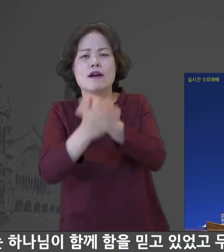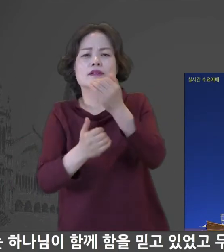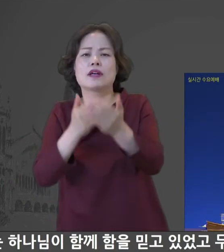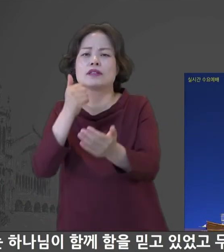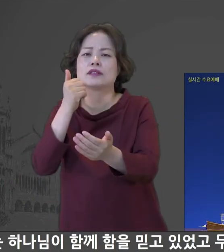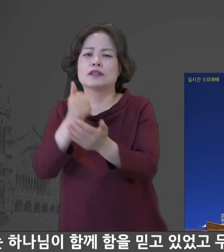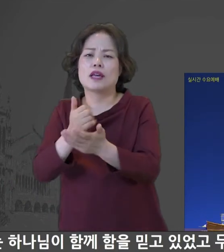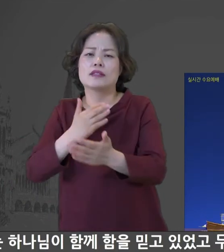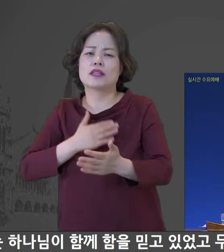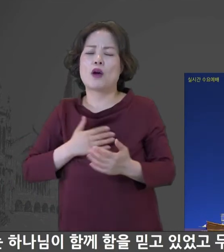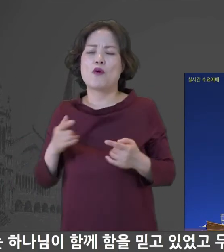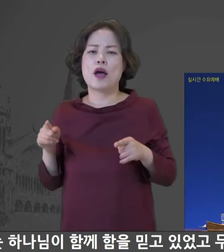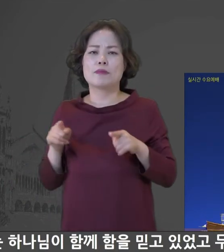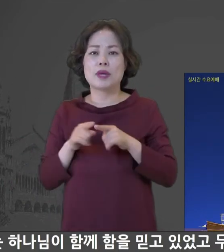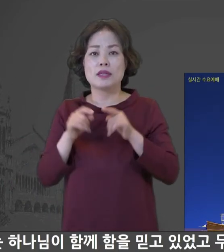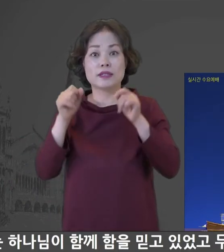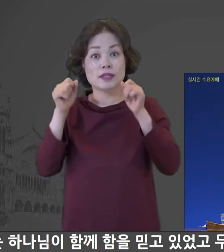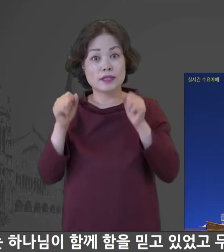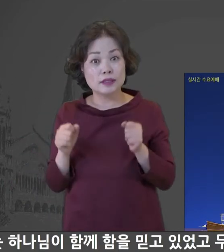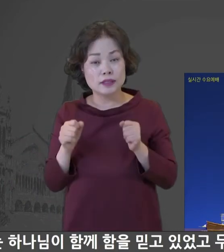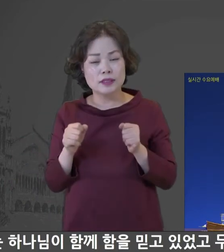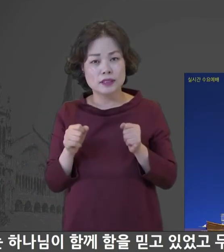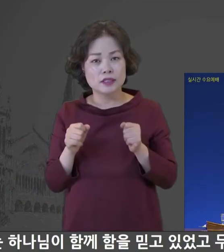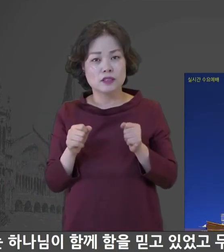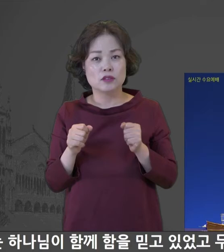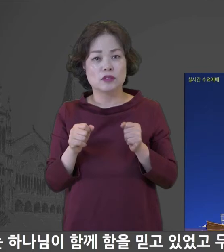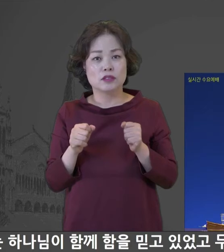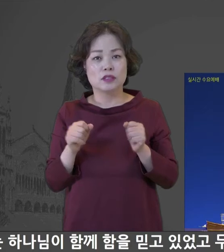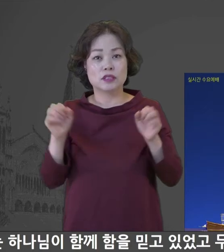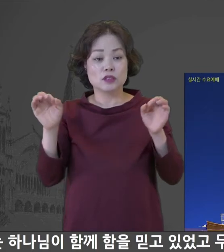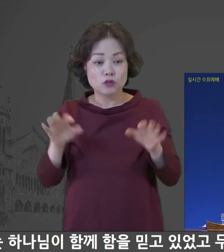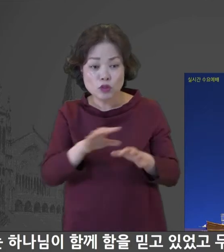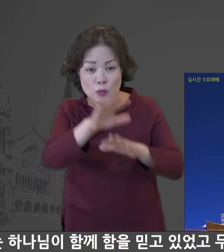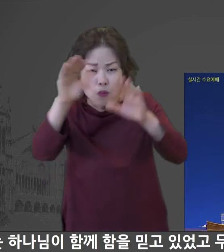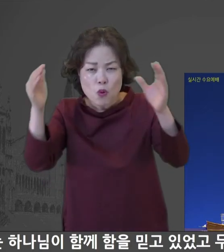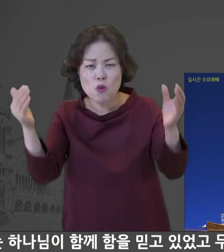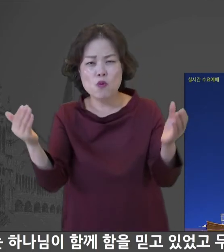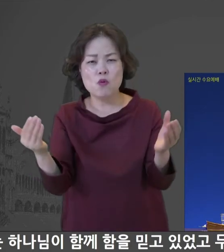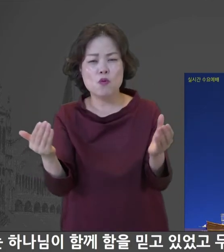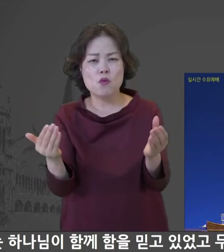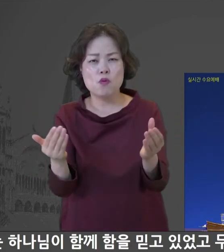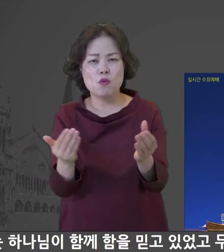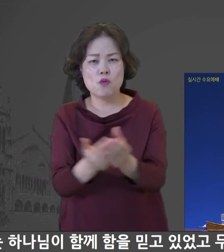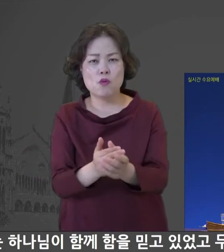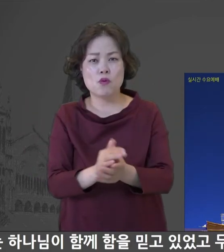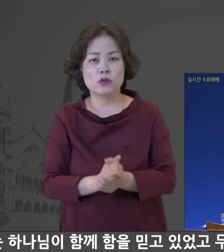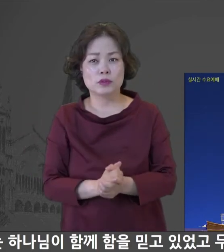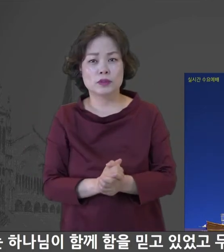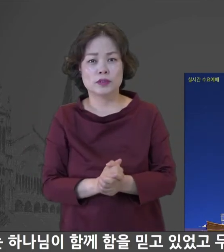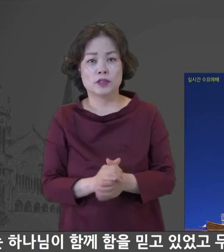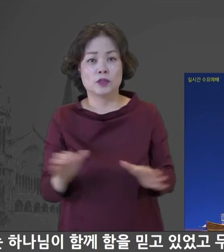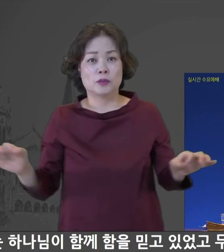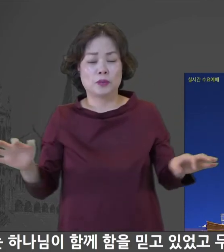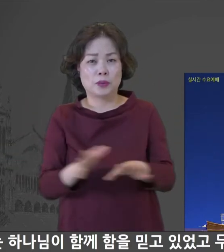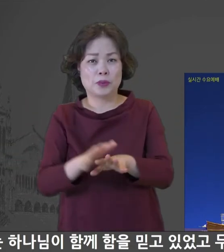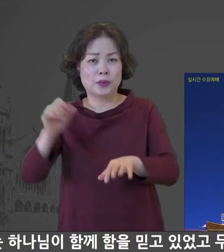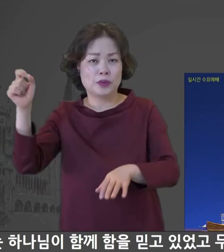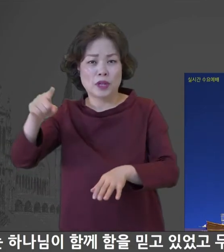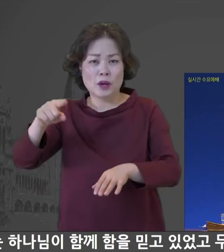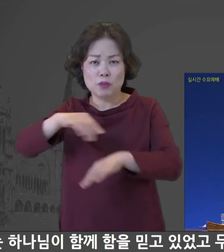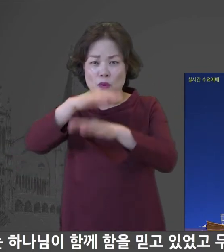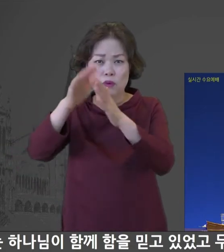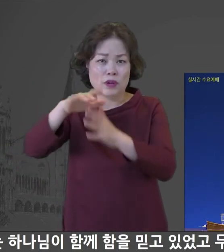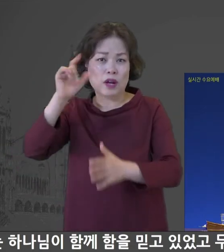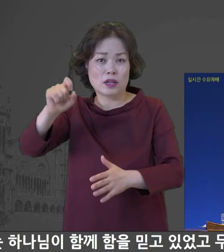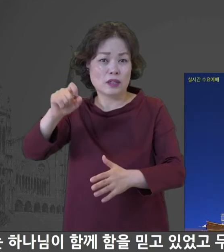하나님께서 나와 함께 한다는 사실을 잊는 순간 모든 것이 다 물거품 되기 때문입니다. 강하고 담대할 수